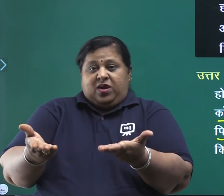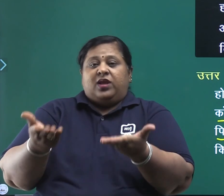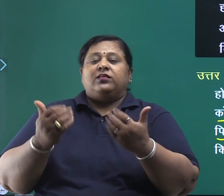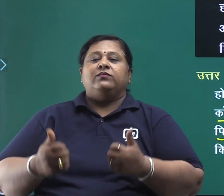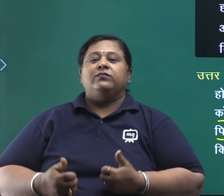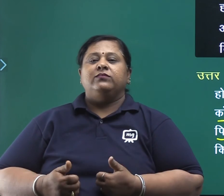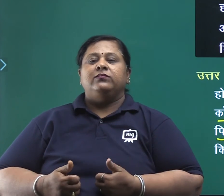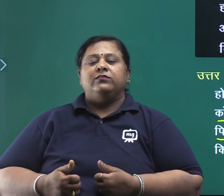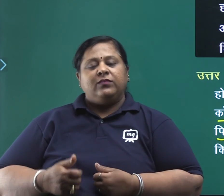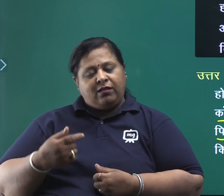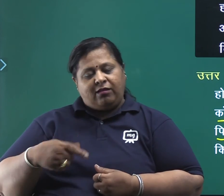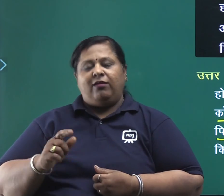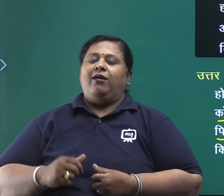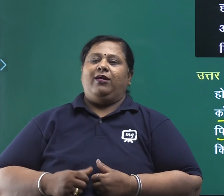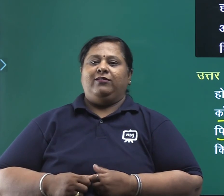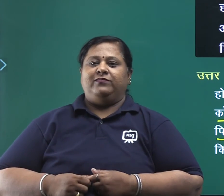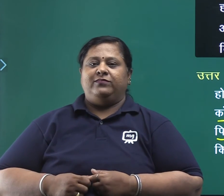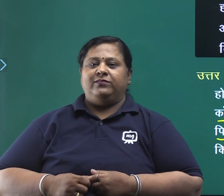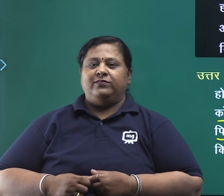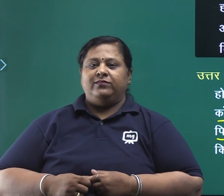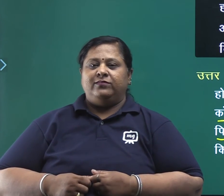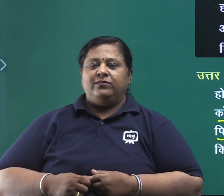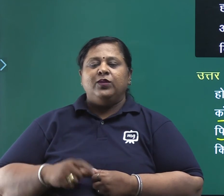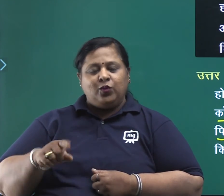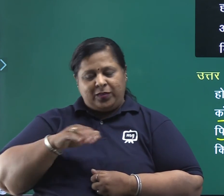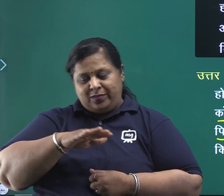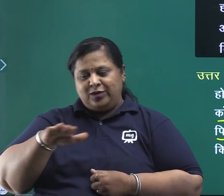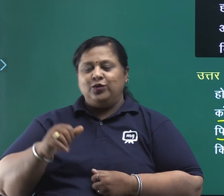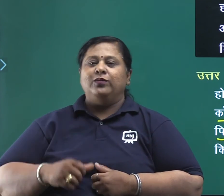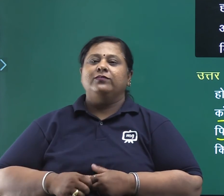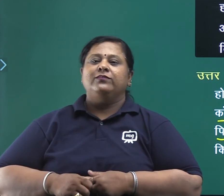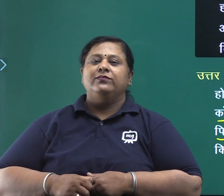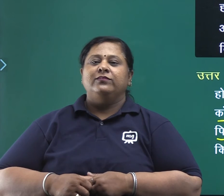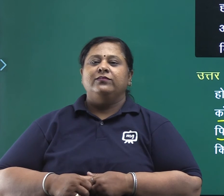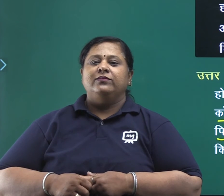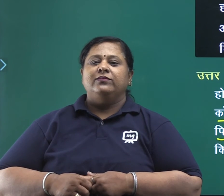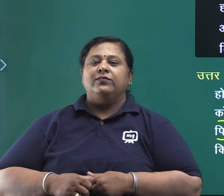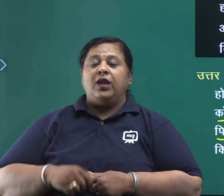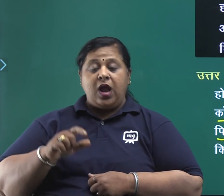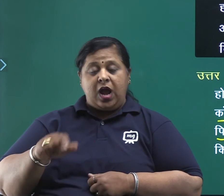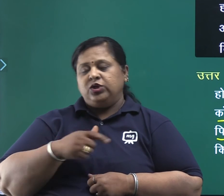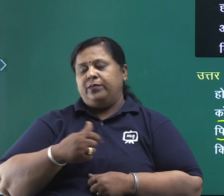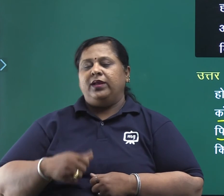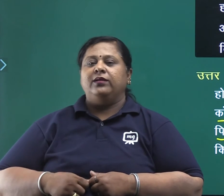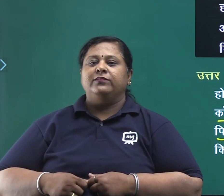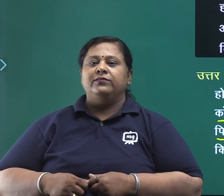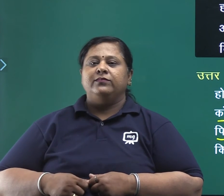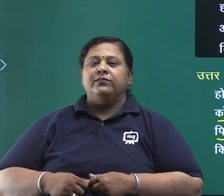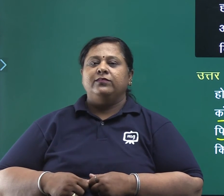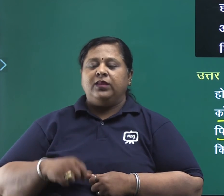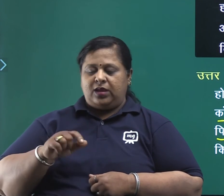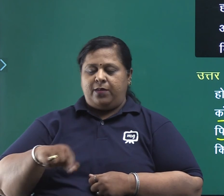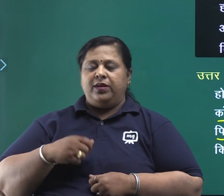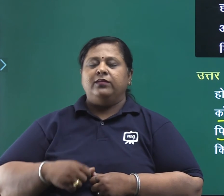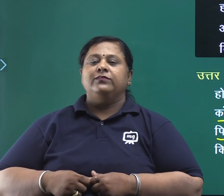सम्मानित किया गया। तो प्यारे बच्चों, आज हमने